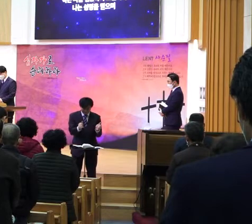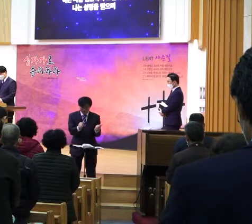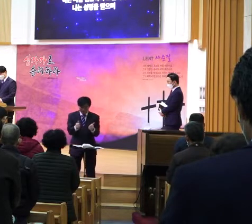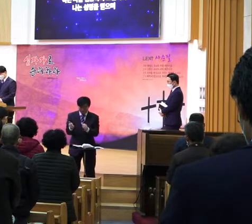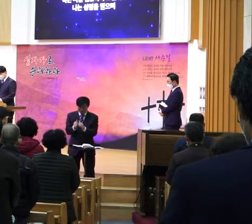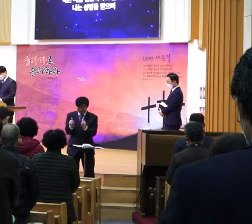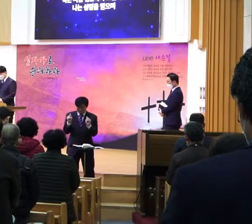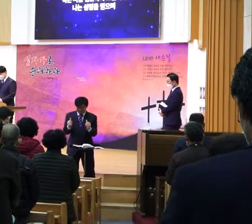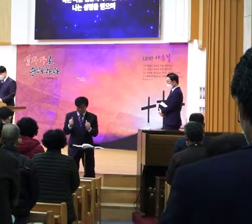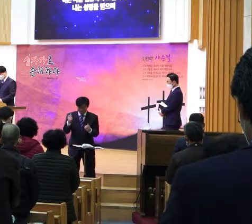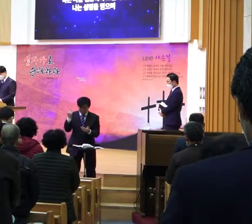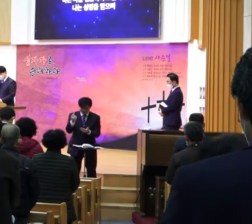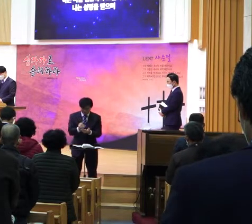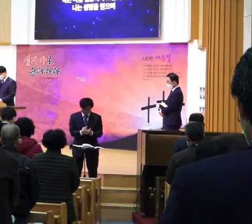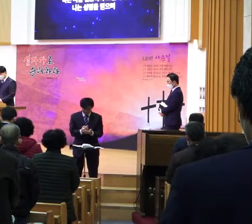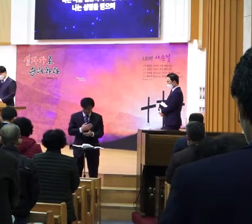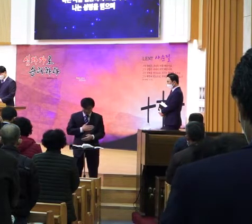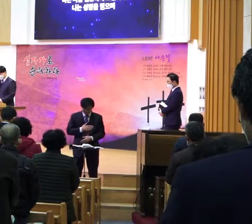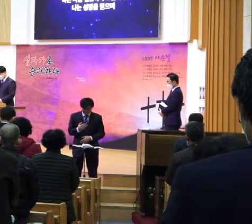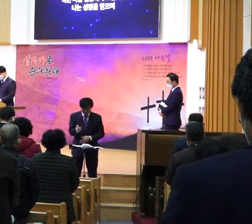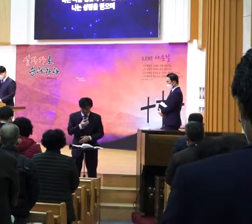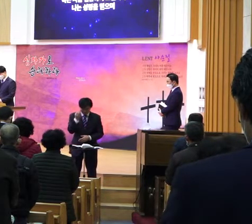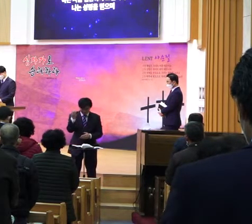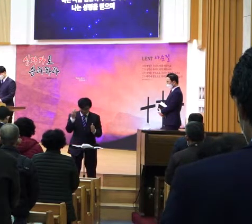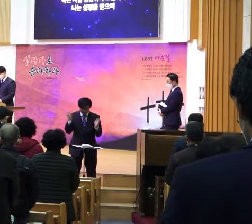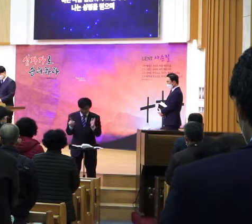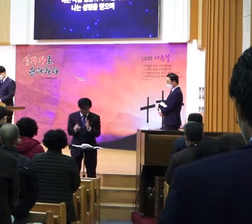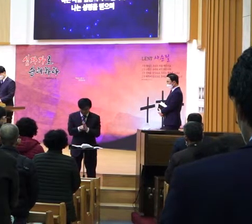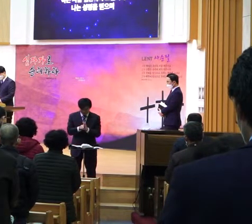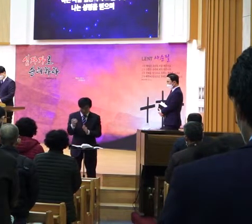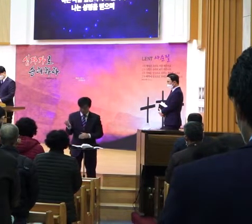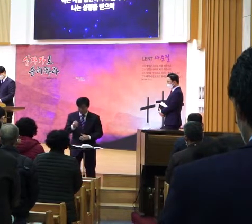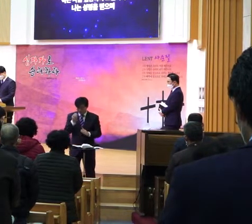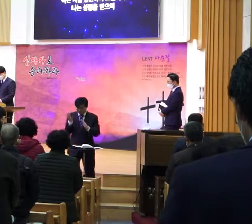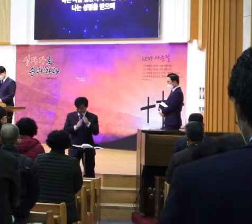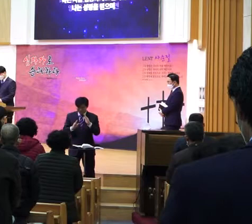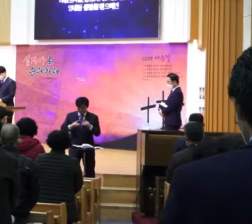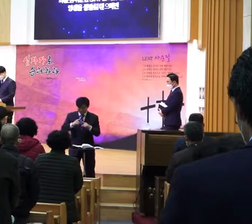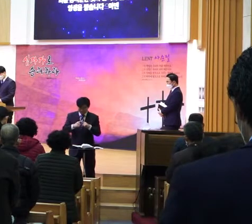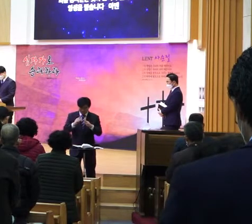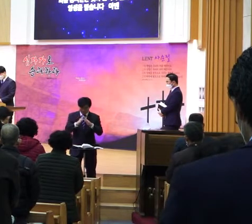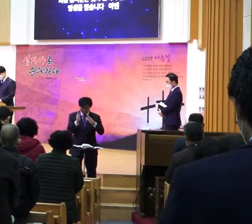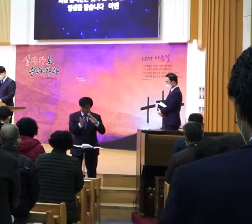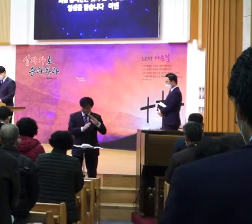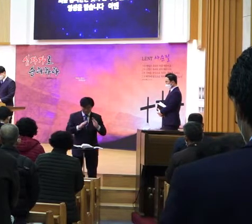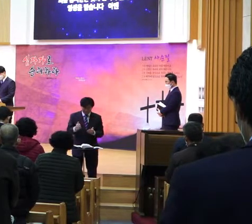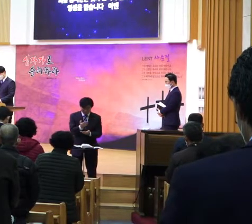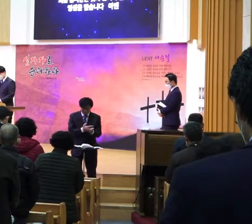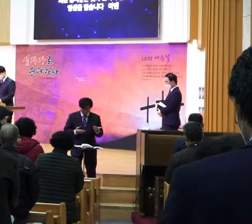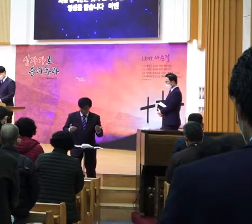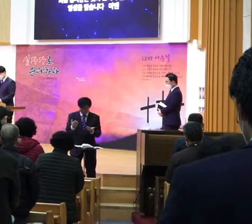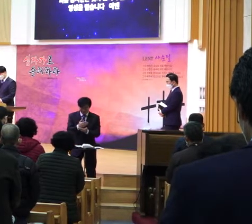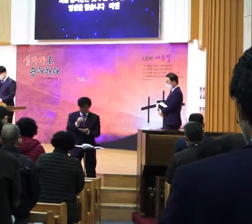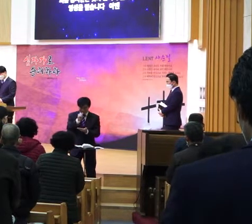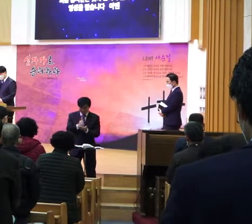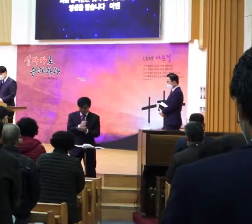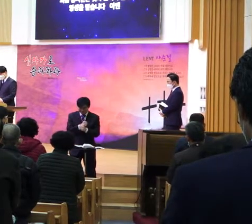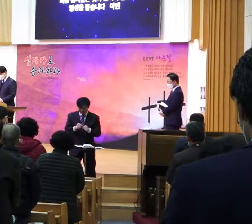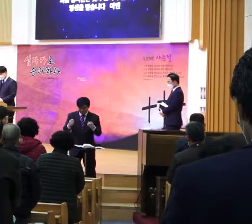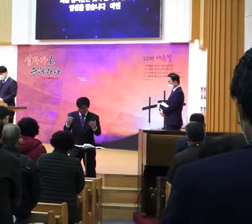죽은 자를 심판하러 오십니다. 나는 성령을 믿으며 거룩한 공교회와 성도의 교제와